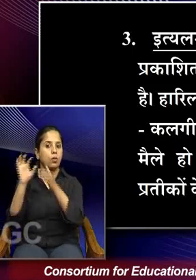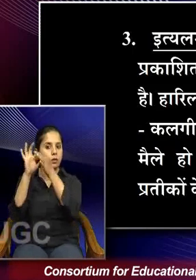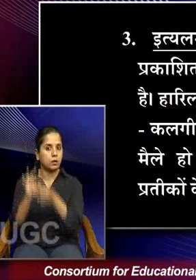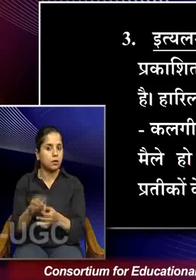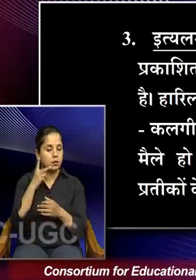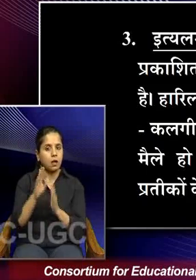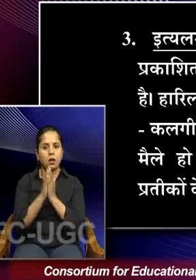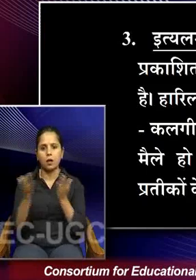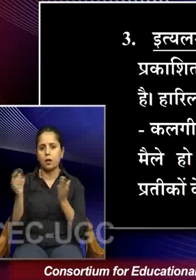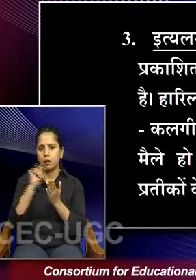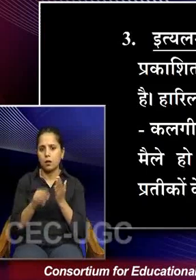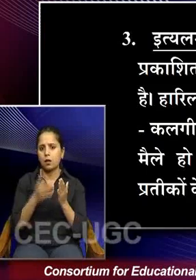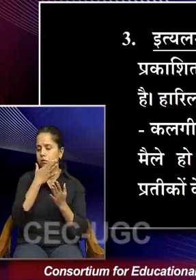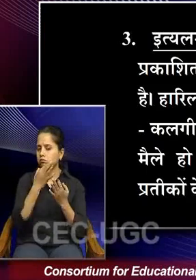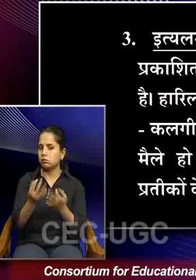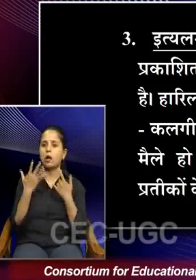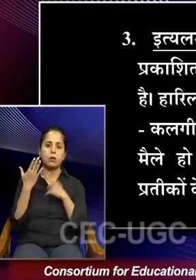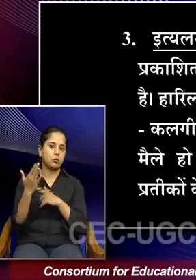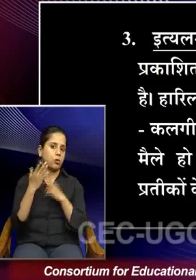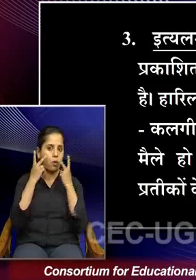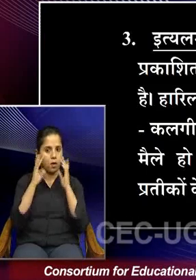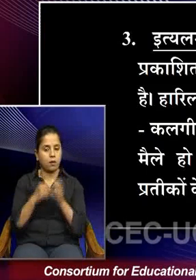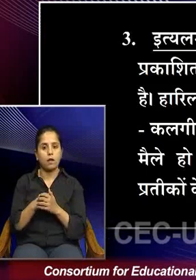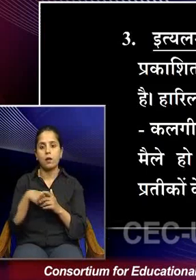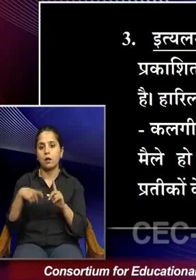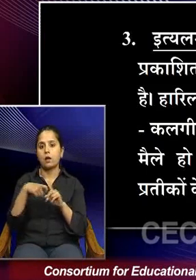अद्भुत रूप में हमारे सामने आई है